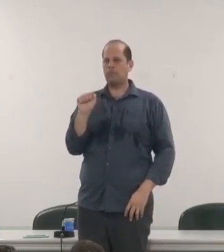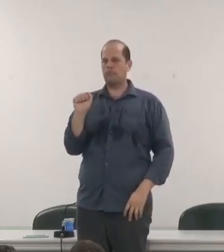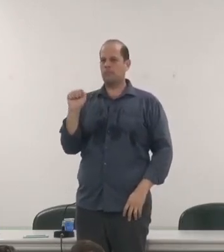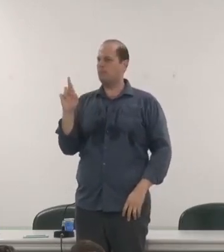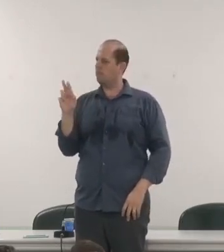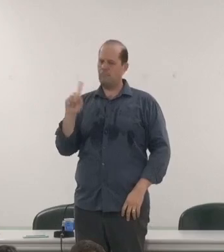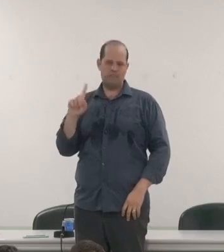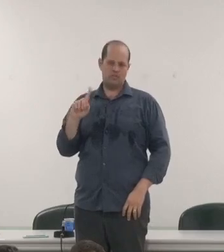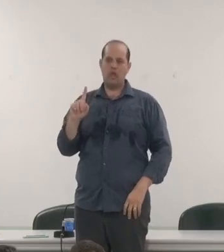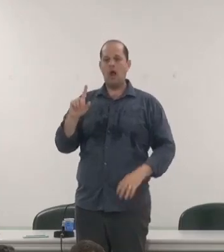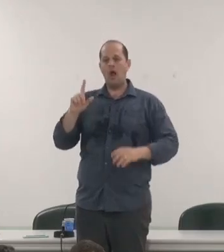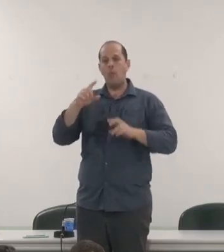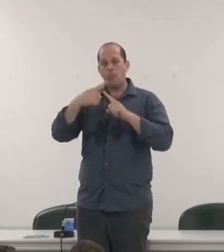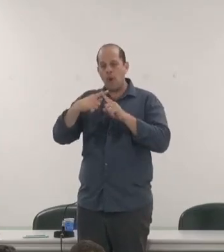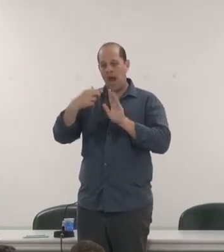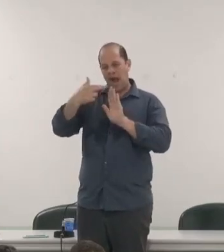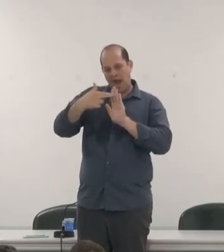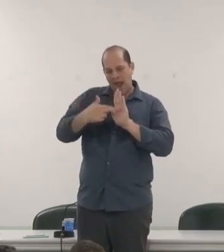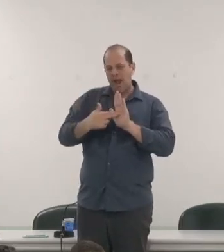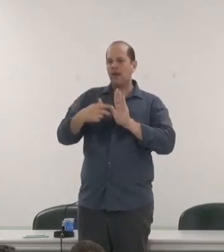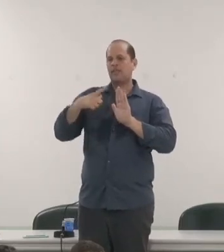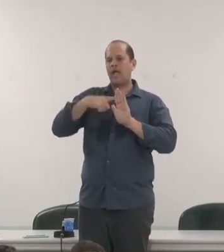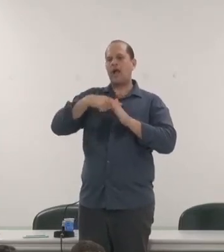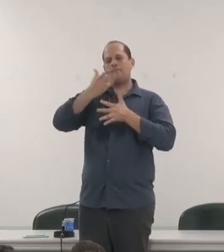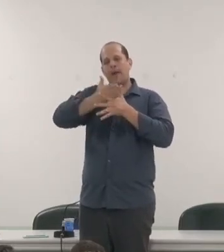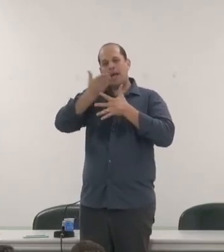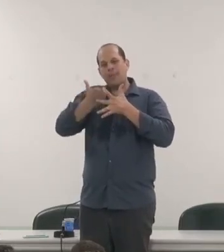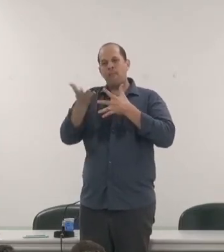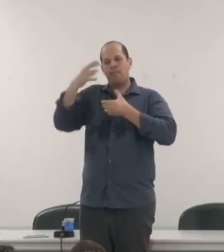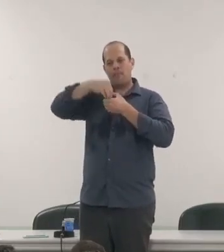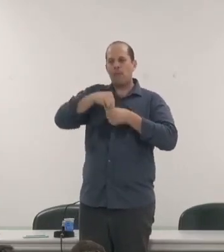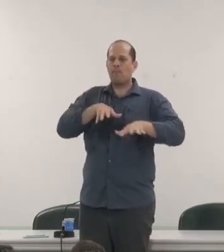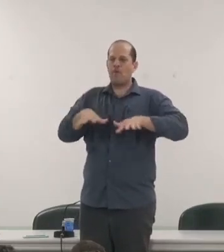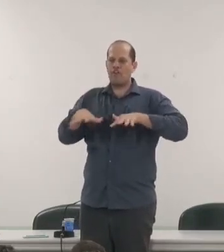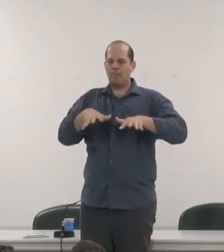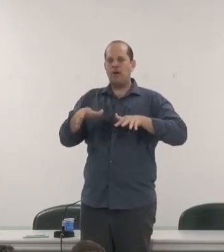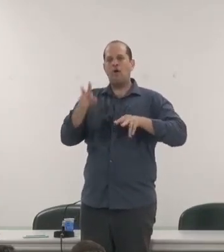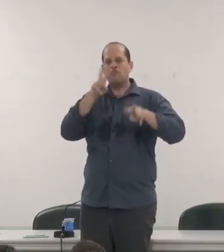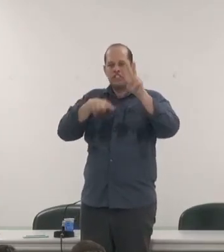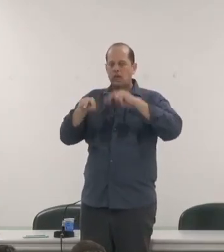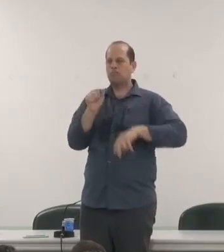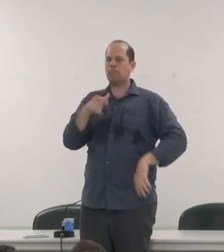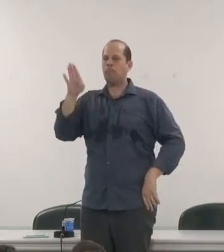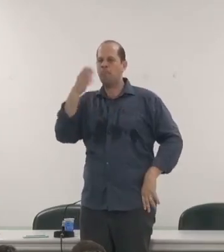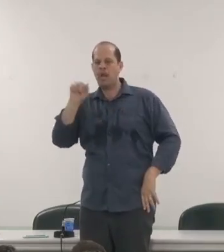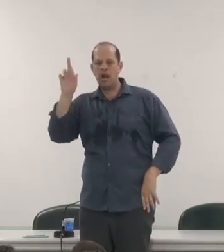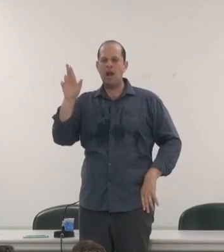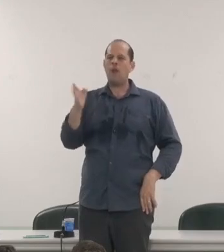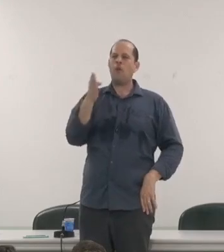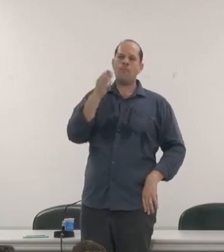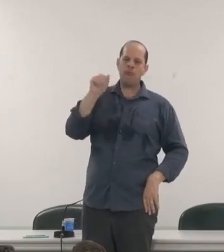têm um movimento, que é diferente das soletrações pragmáticas, que acontecem num lugar específico, né, num campo de visão.